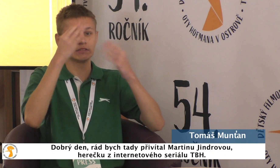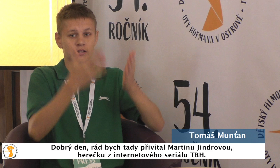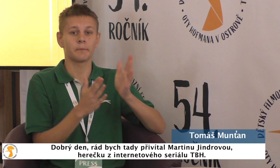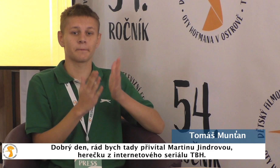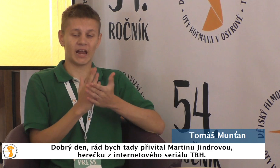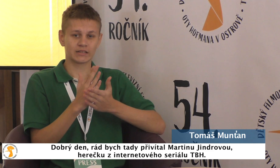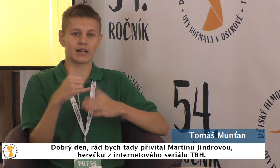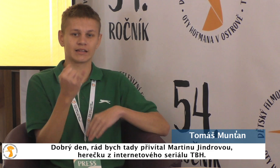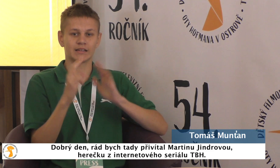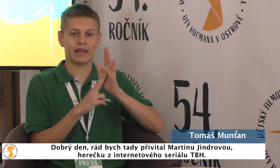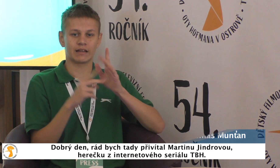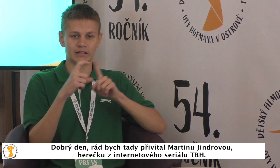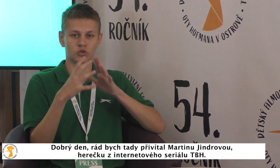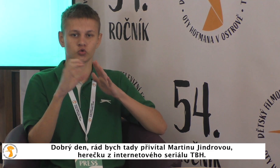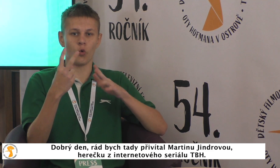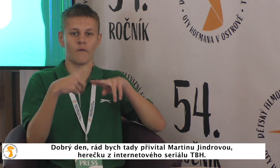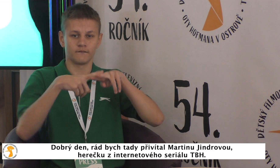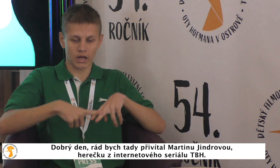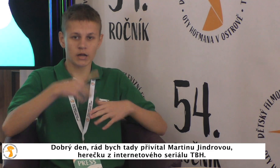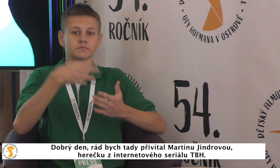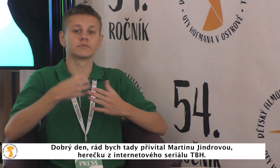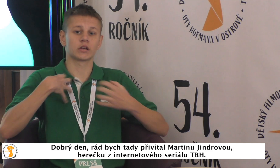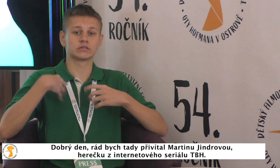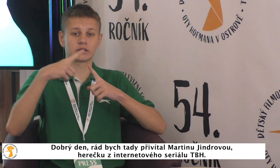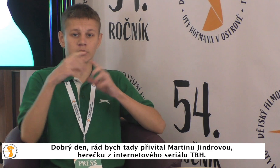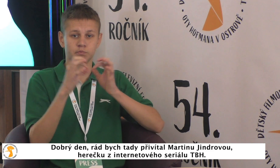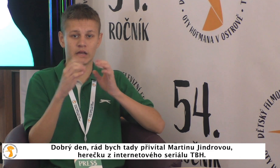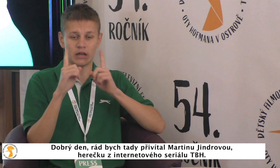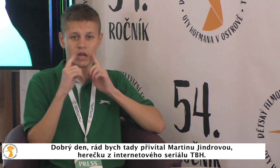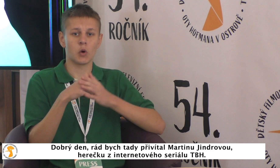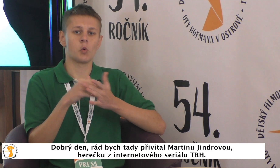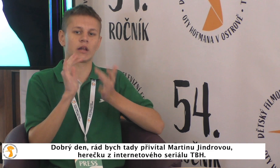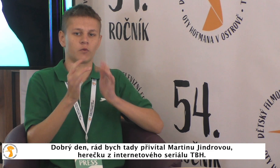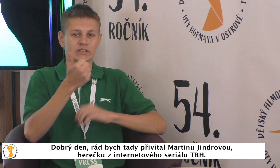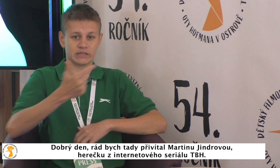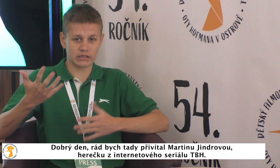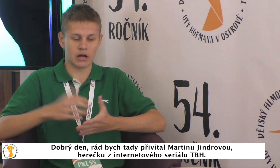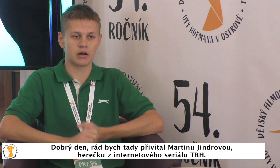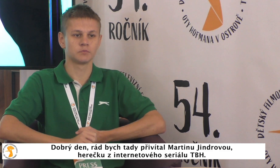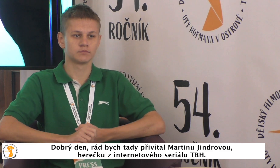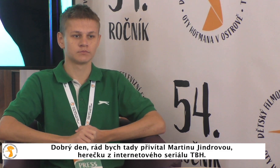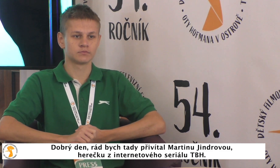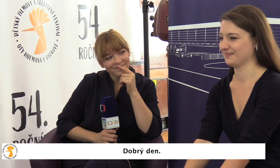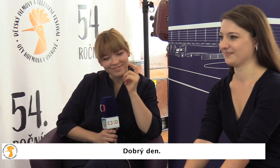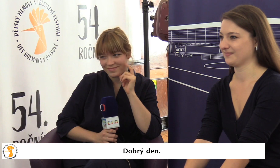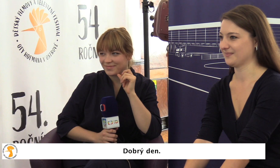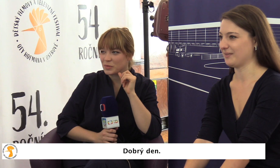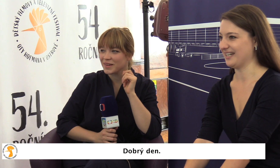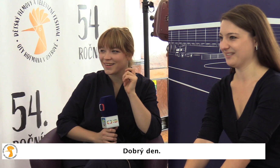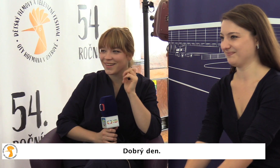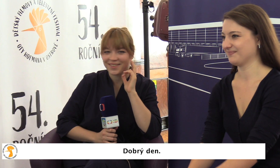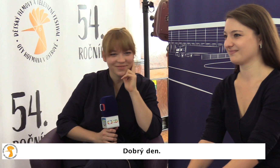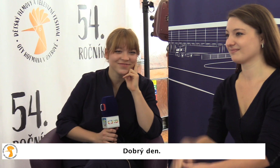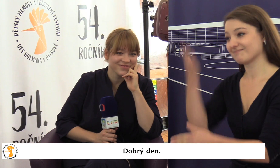Dobrý den, rád bych tady přivítal Martinu Jindrovou, herečku z internetového seriálu TBH.